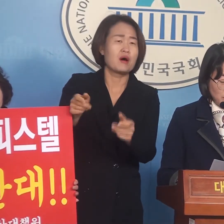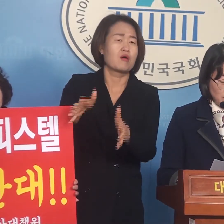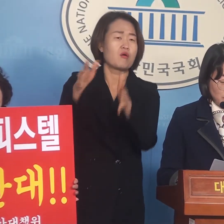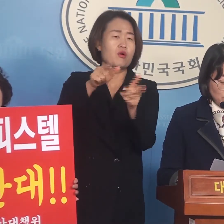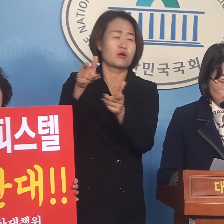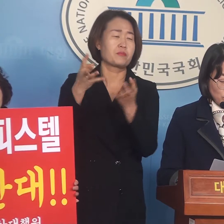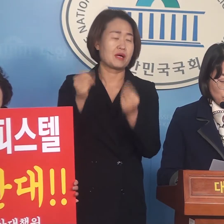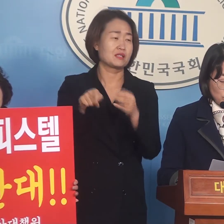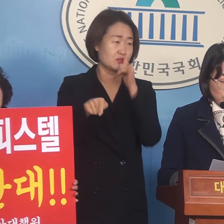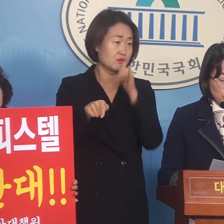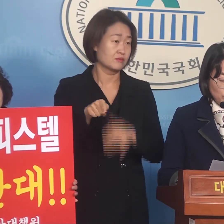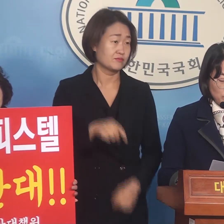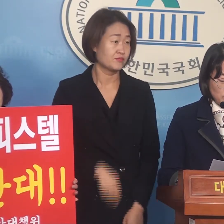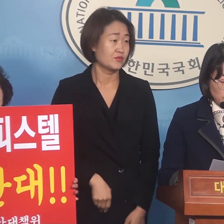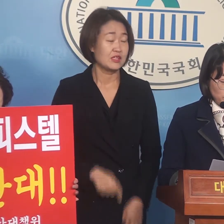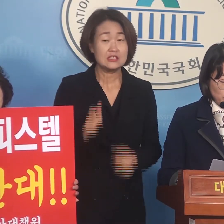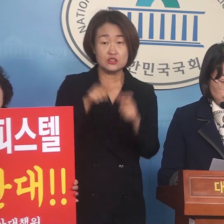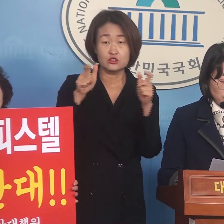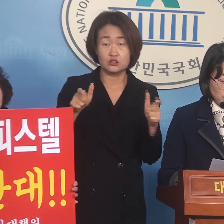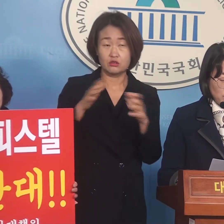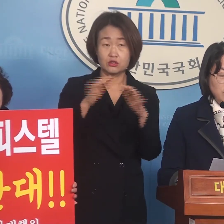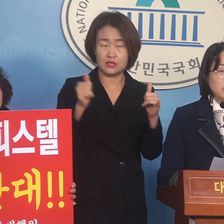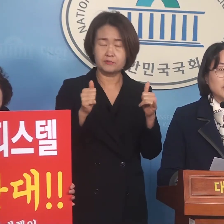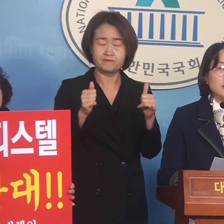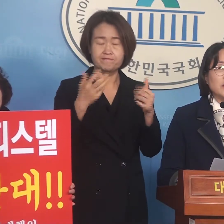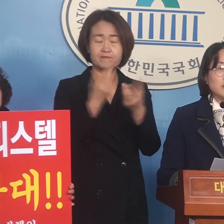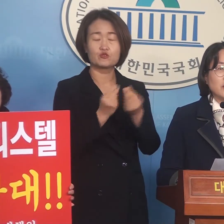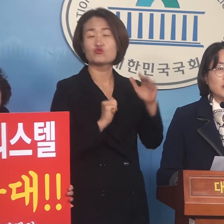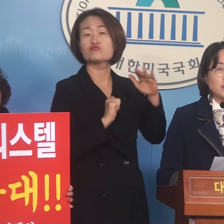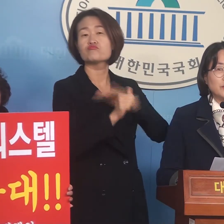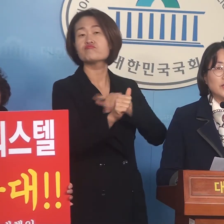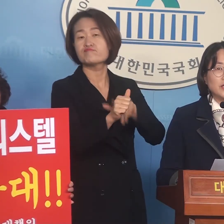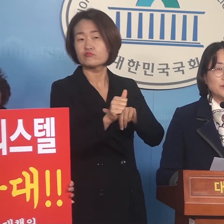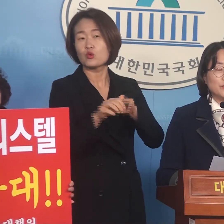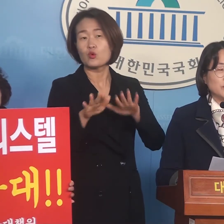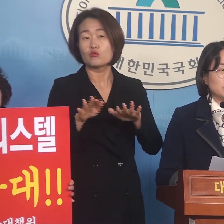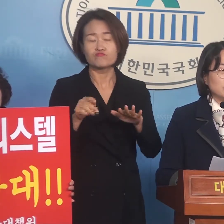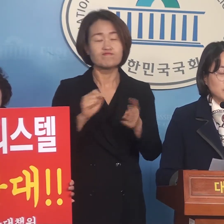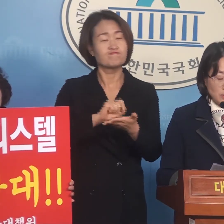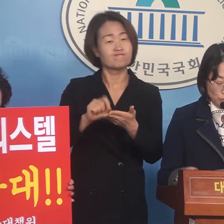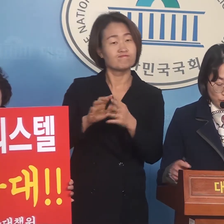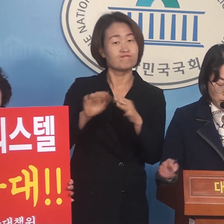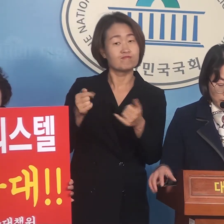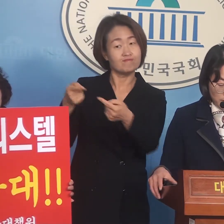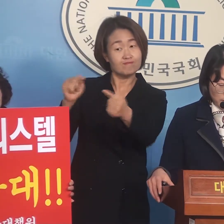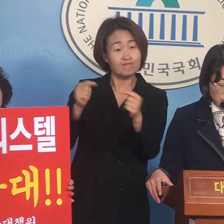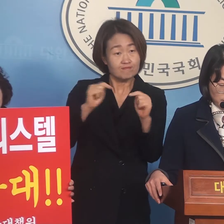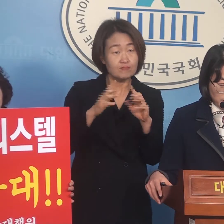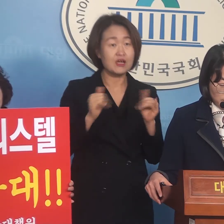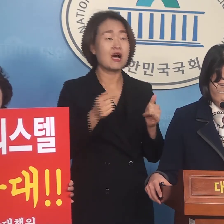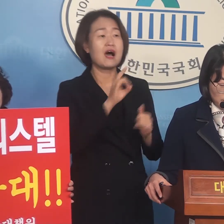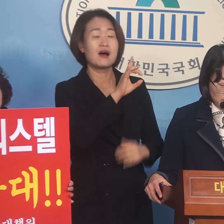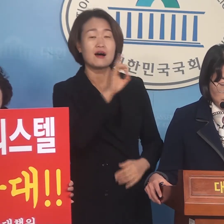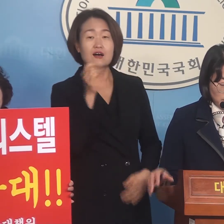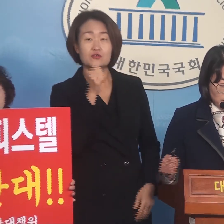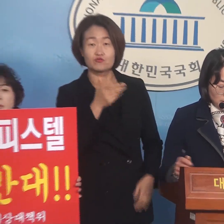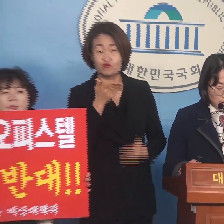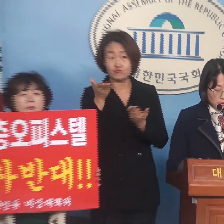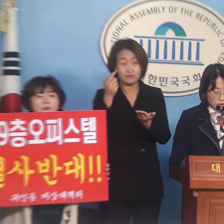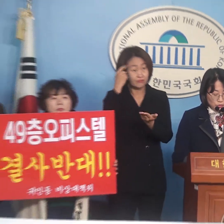있습니다. 그곳의 지역 주민들을 대표해서 기자회견에 참석하신 분들을 차례로